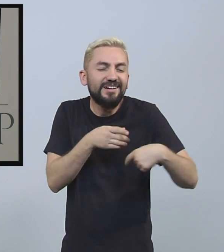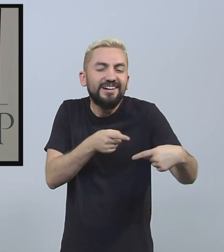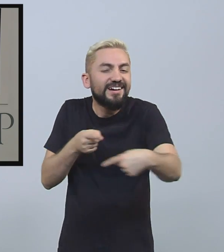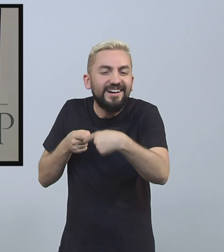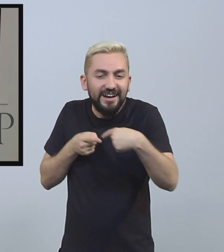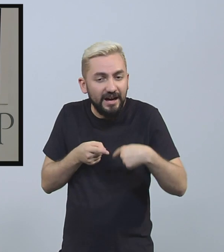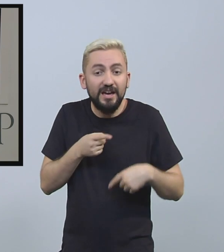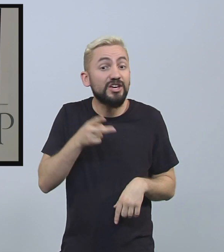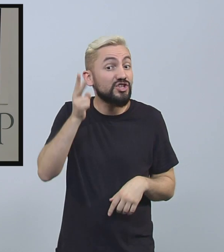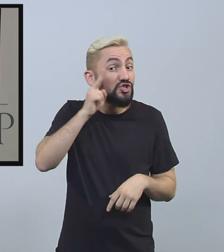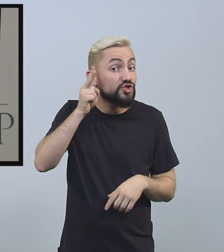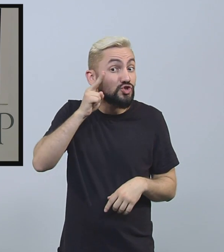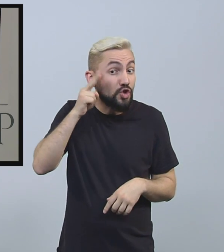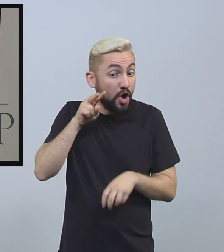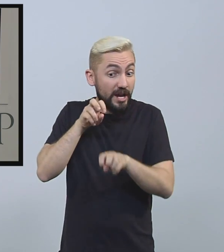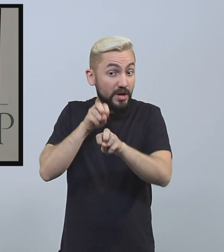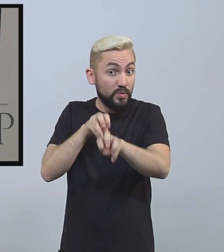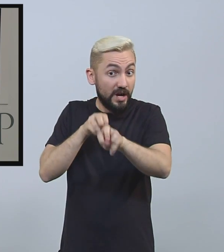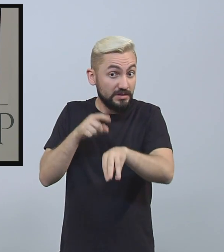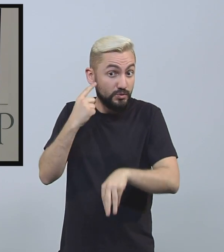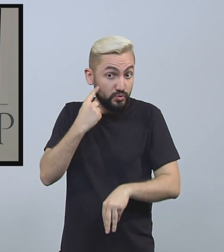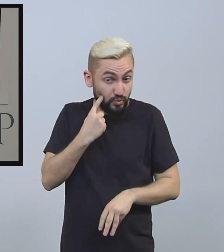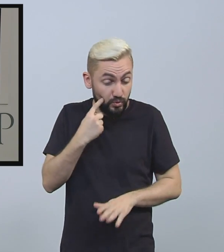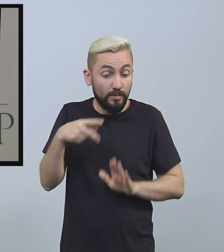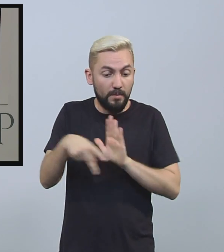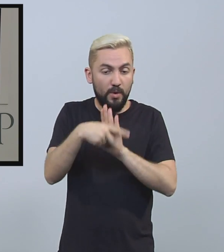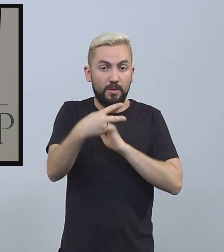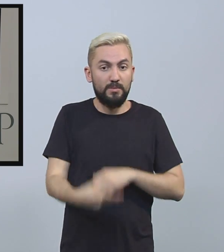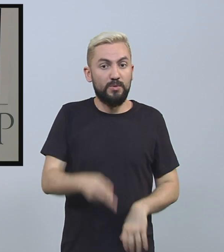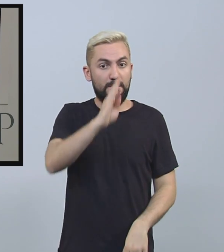de surdos no Brasil.